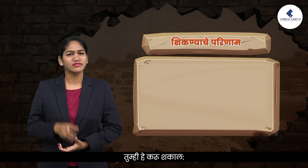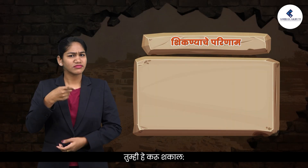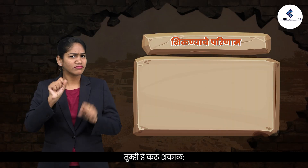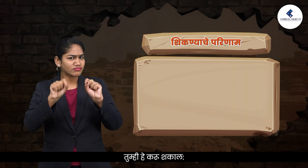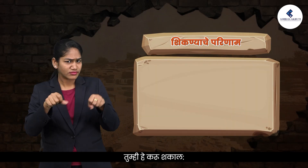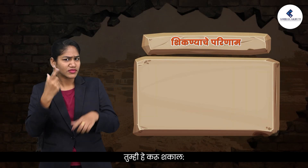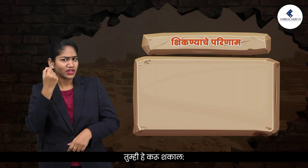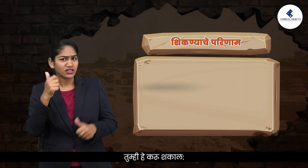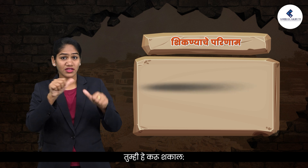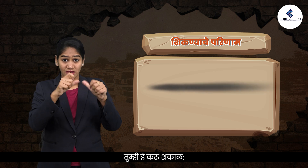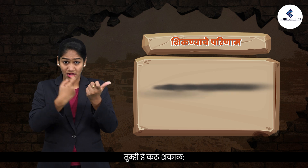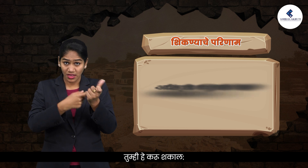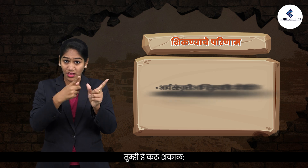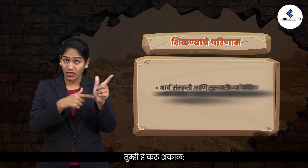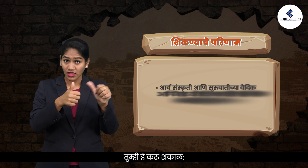तुम्ही हे करू शकाल.